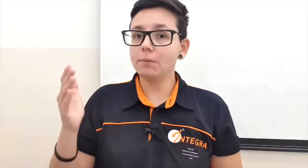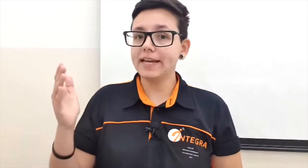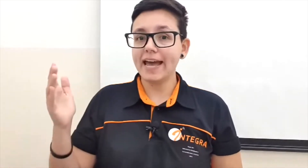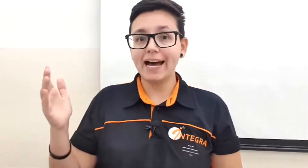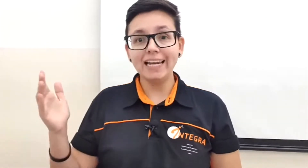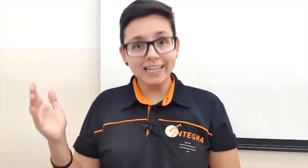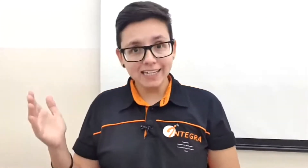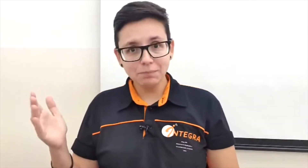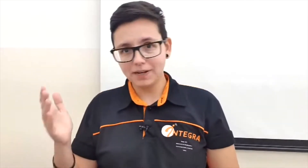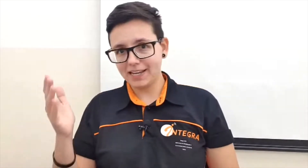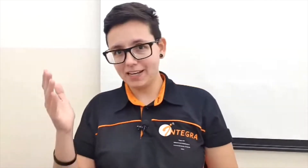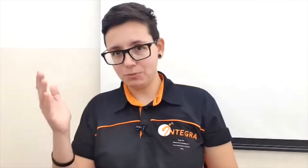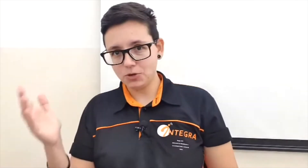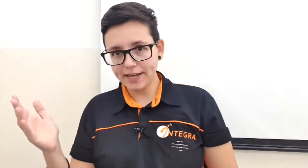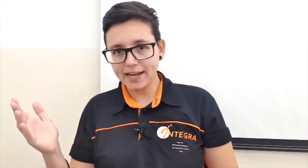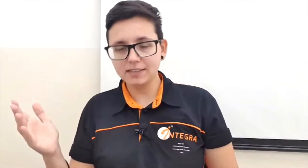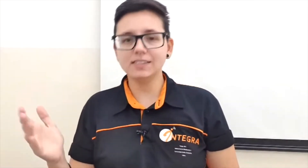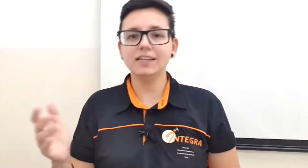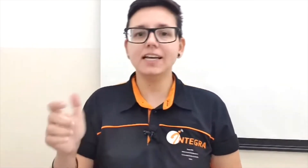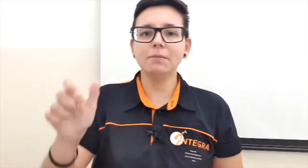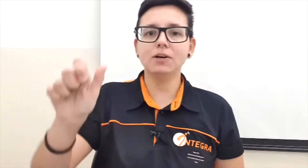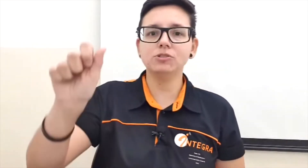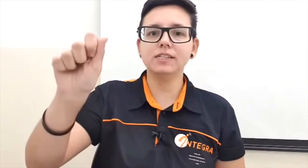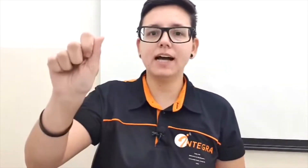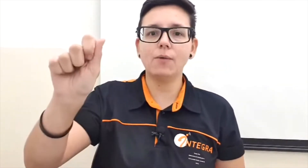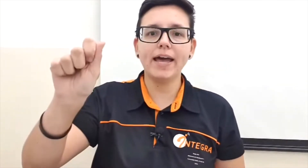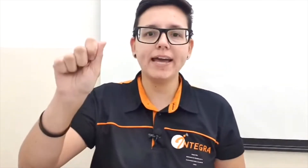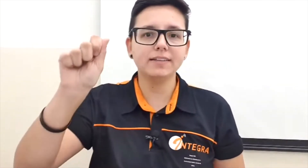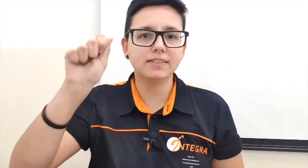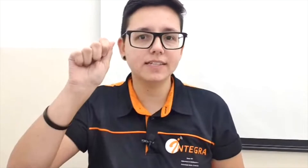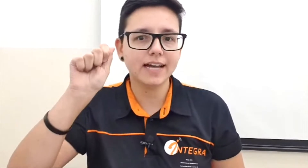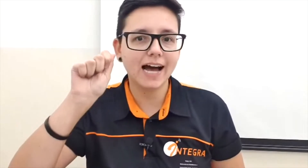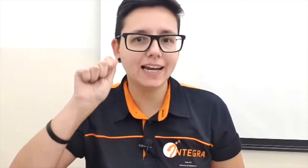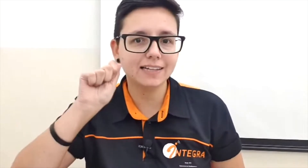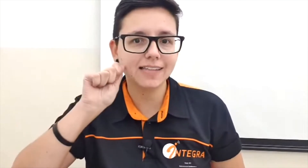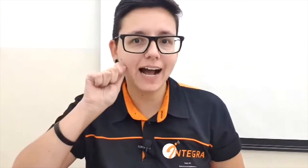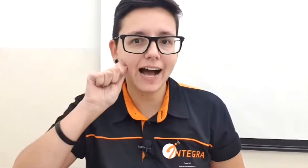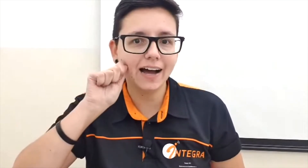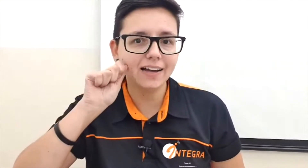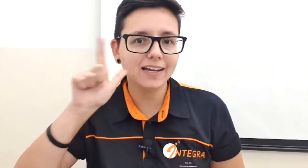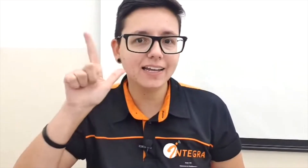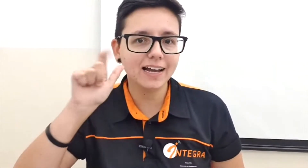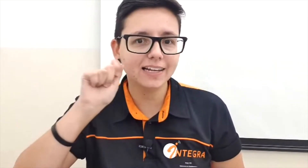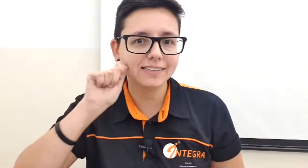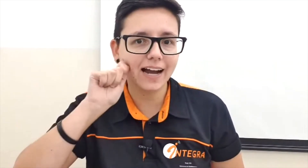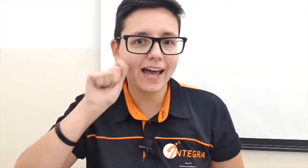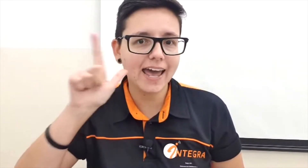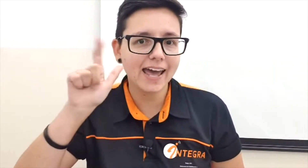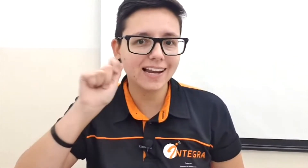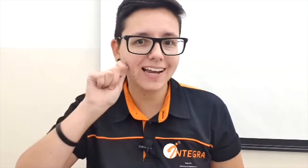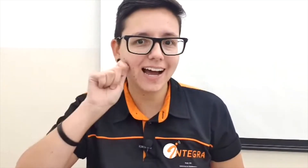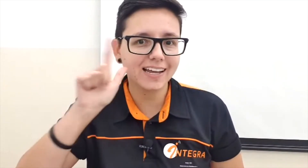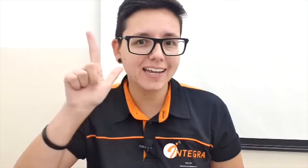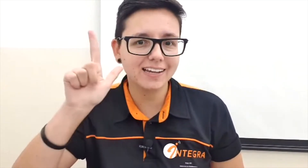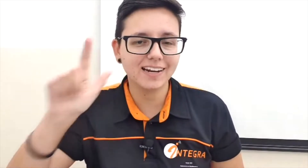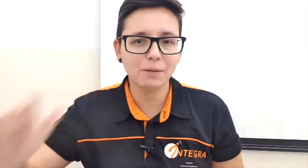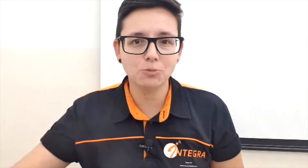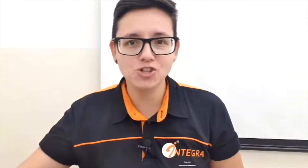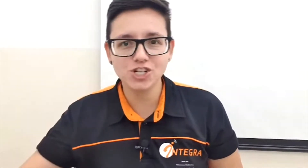é Aline, para quem não me conhece, e meu sinal é esse, a letra A e a letra L aqui na